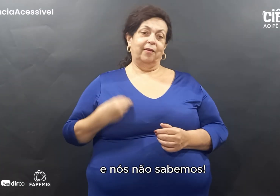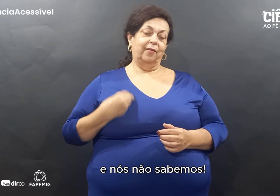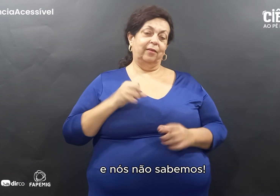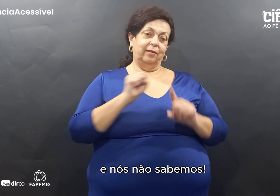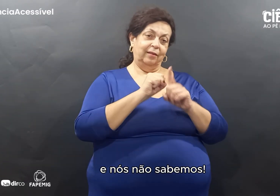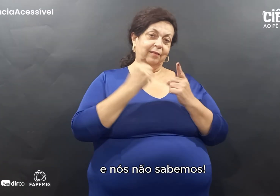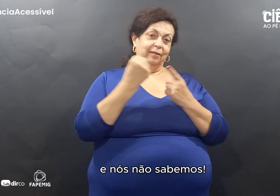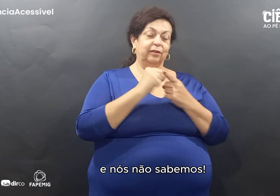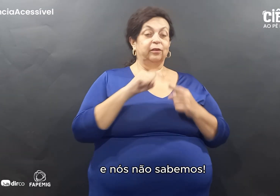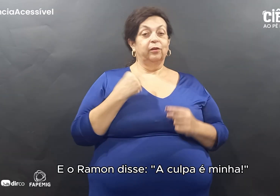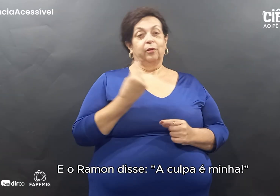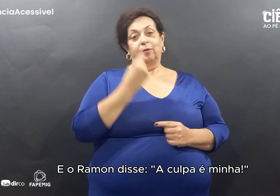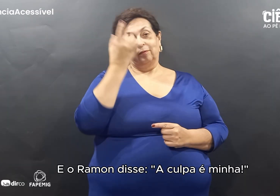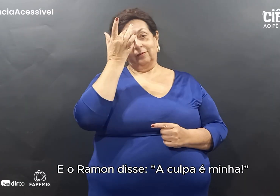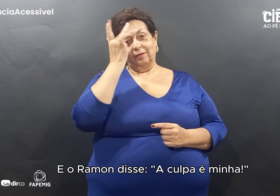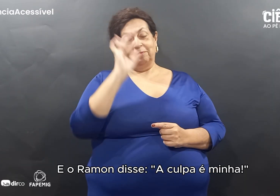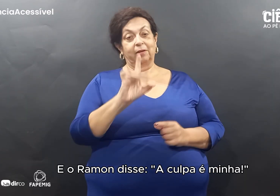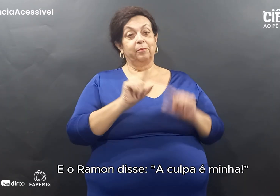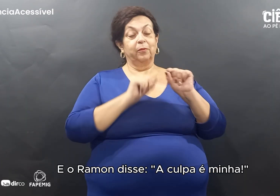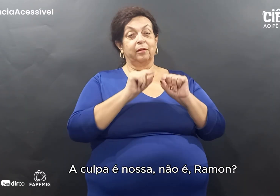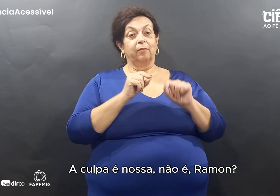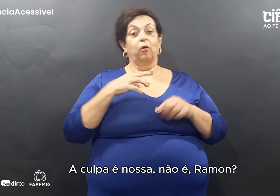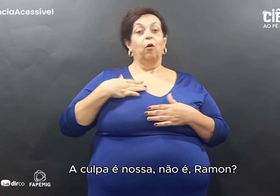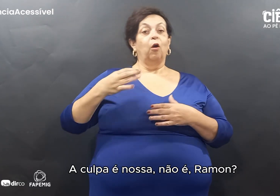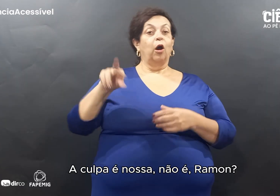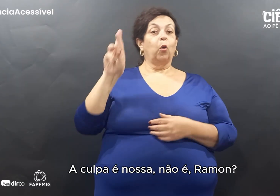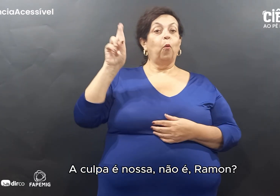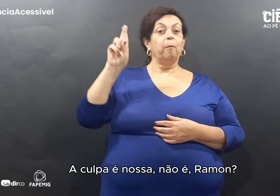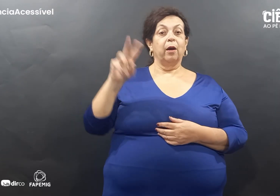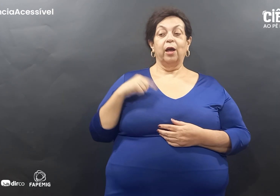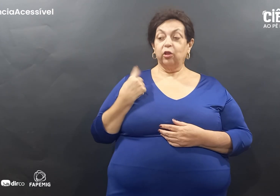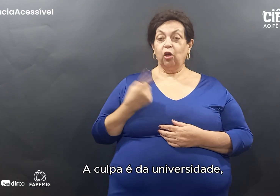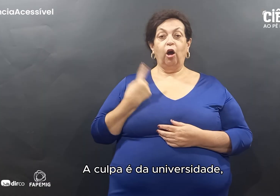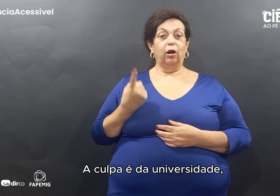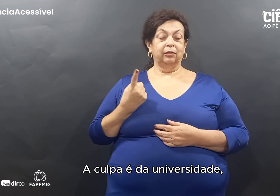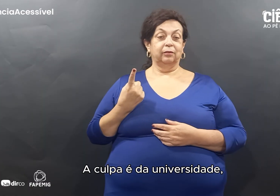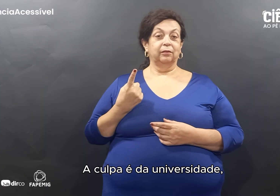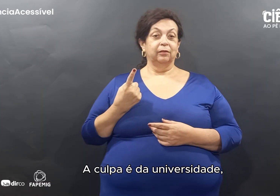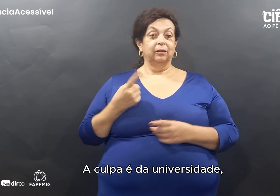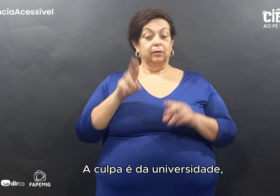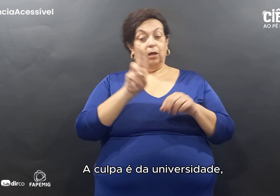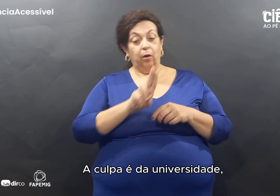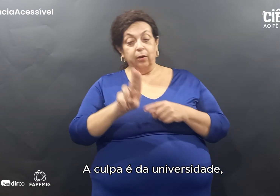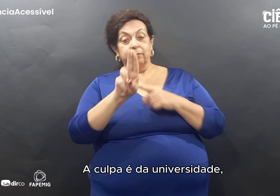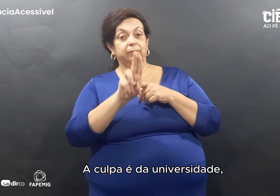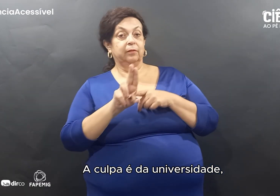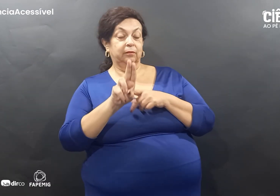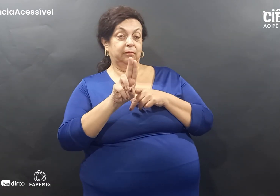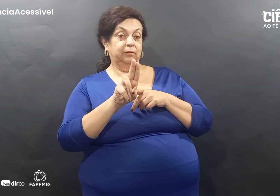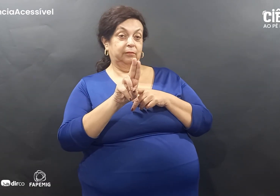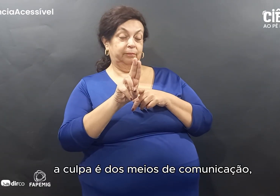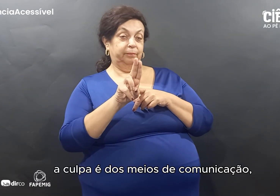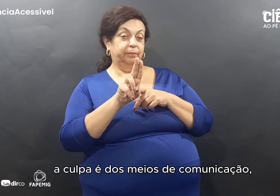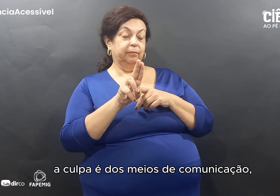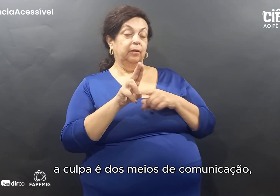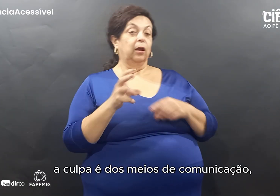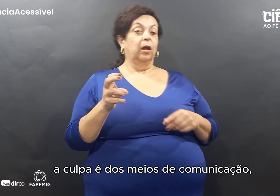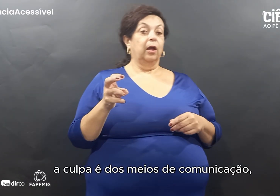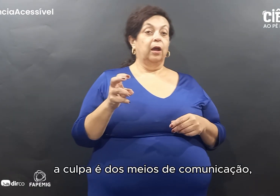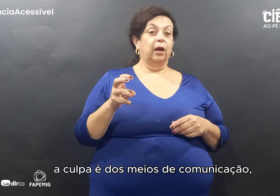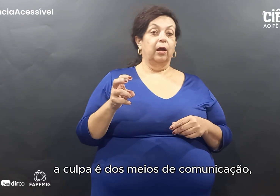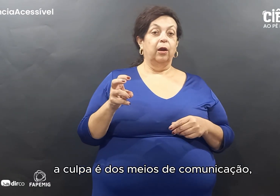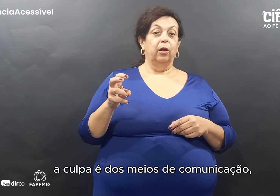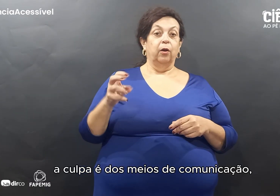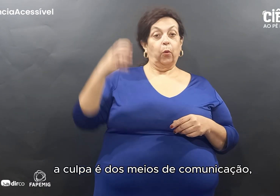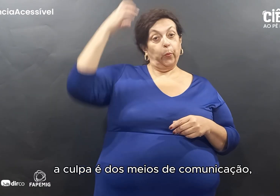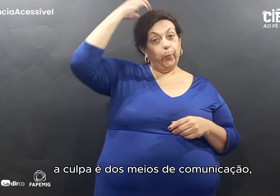e nós não sabemos. E o Ramon disse, a culpa é minha, a culpa é nossa, né, Ramon? A culpa é da universidade, a culpa é